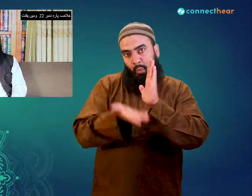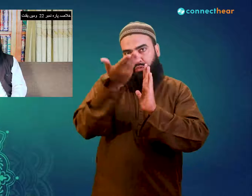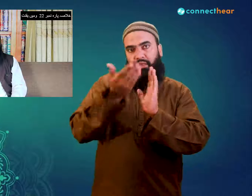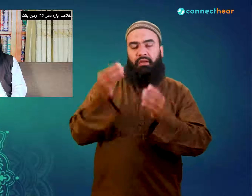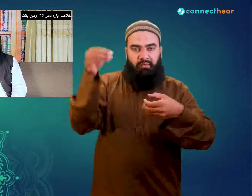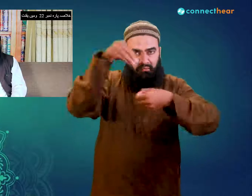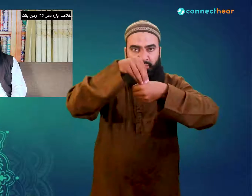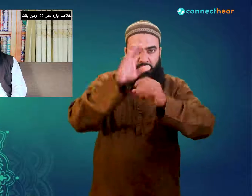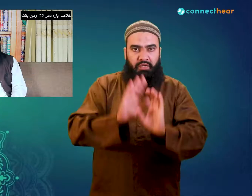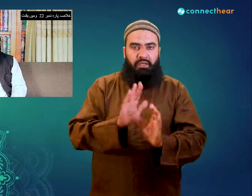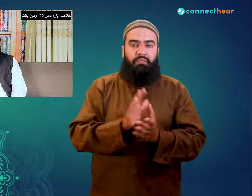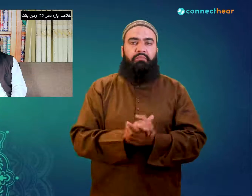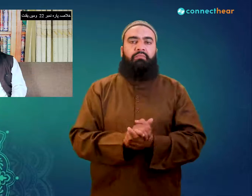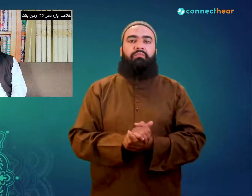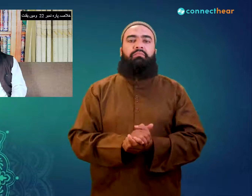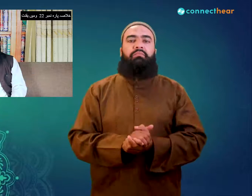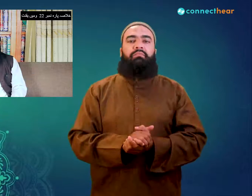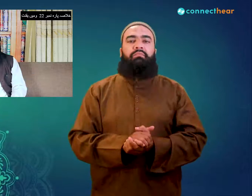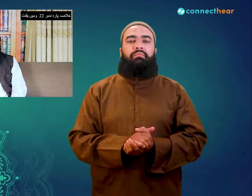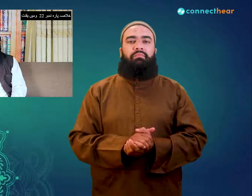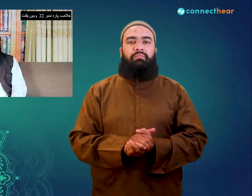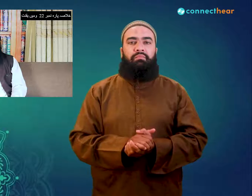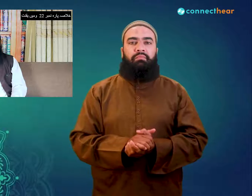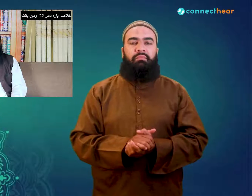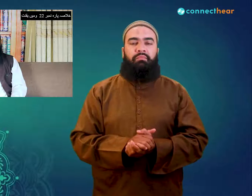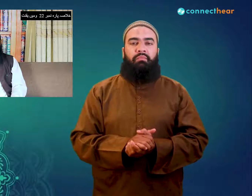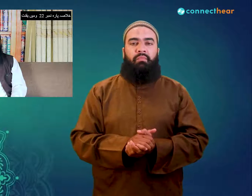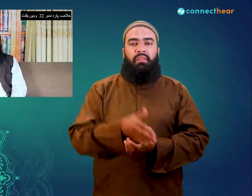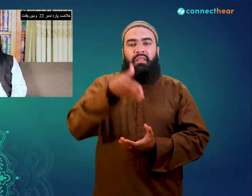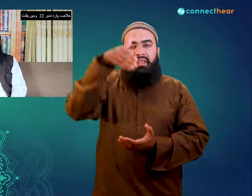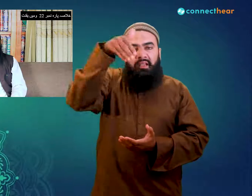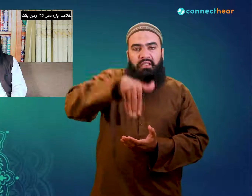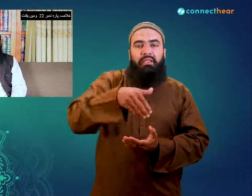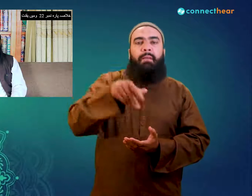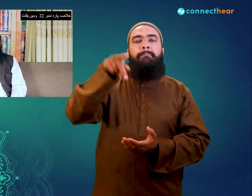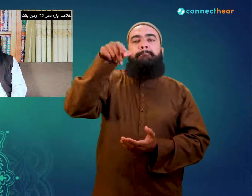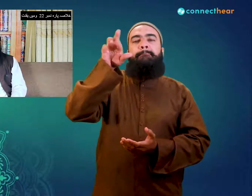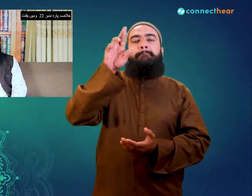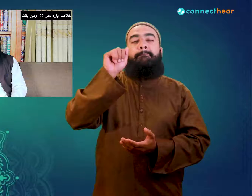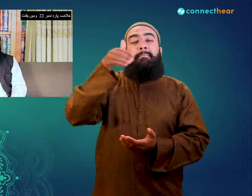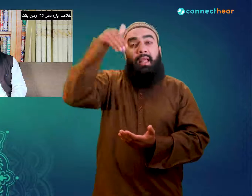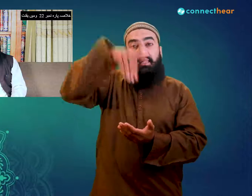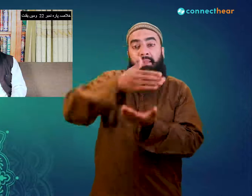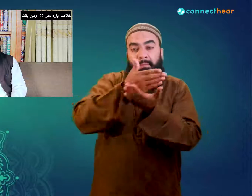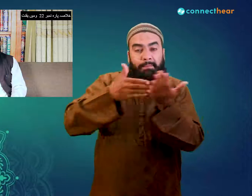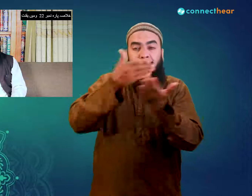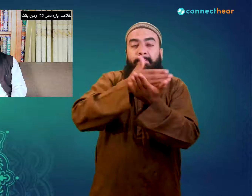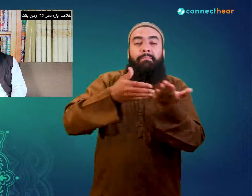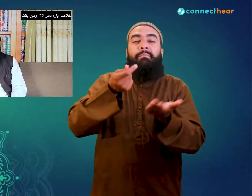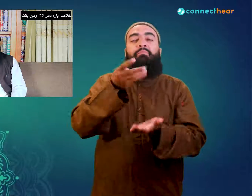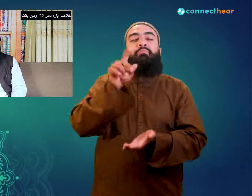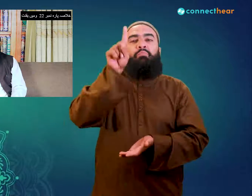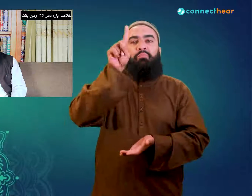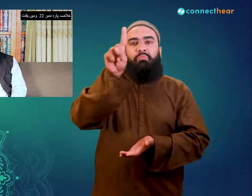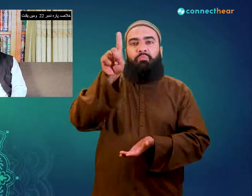سورہ یاسین کی ابتدائی آیات ہیں۔ اس پارے میں کل 19 رکوعات ہیں۔